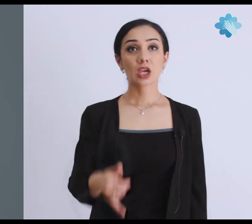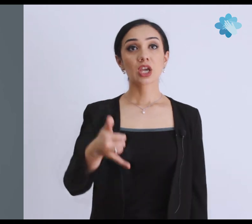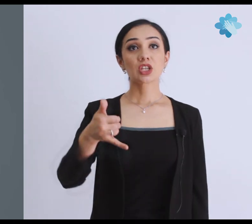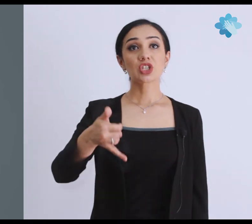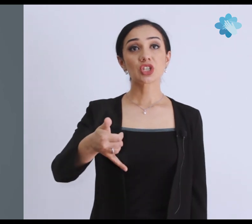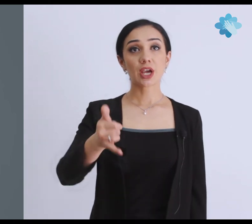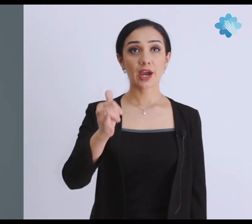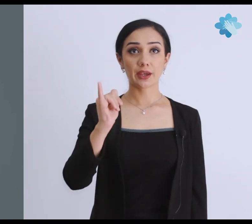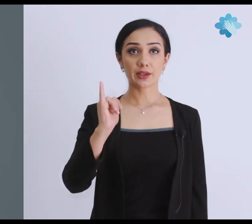чайник